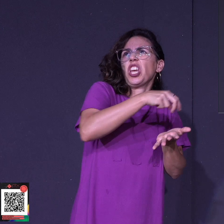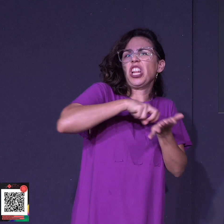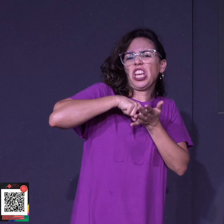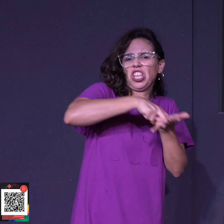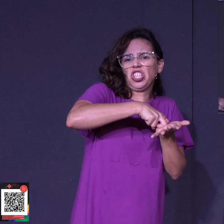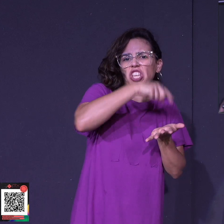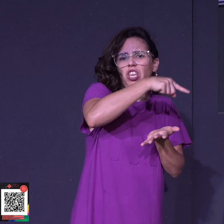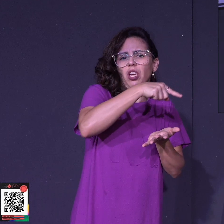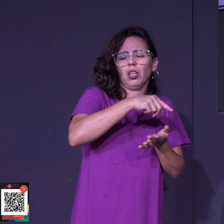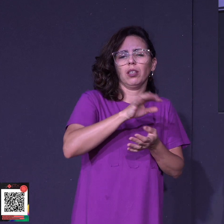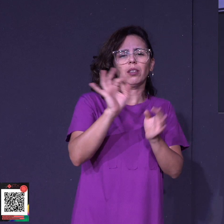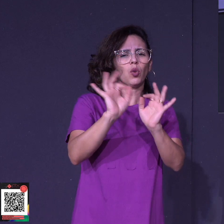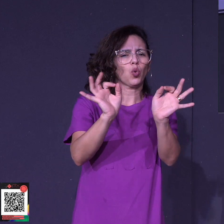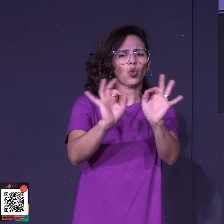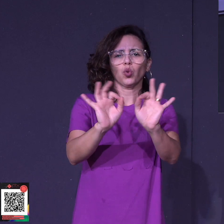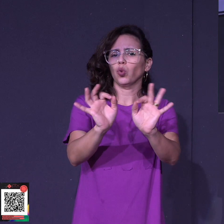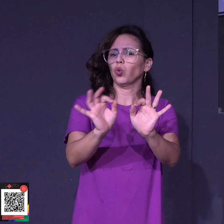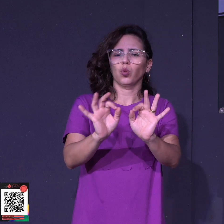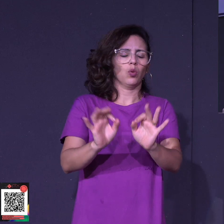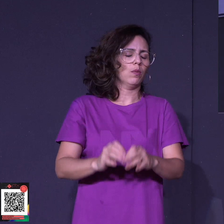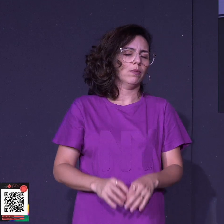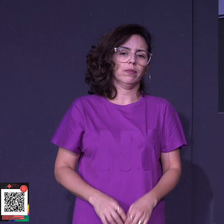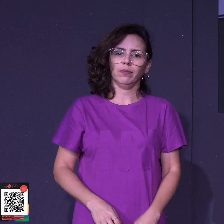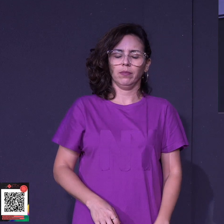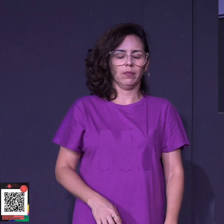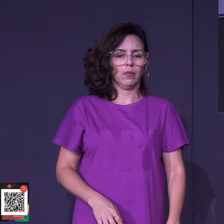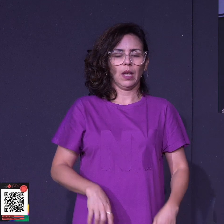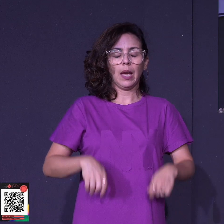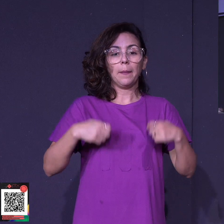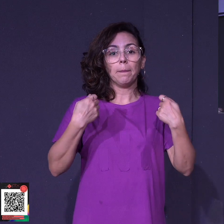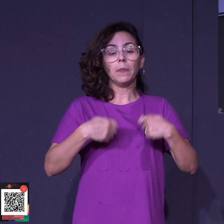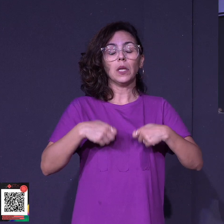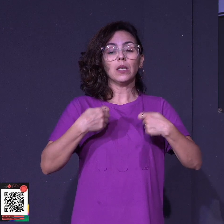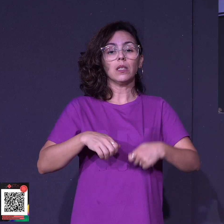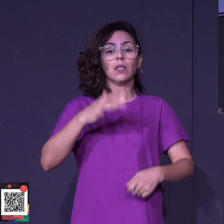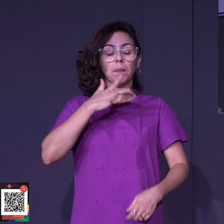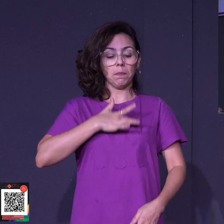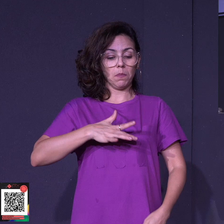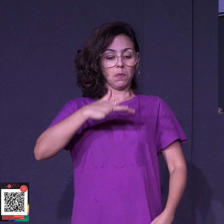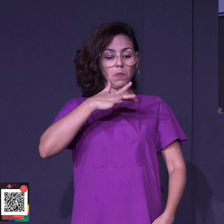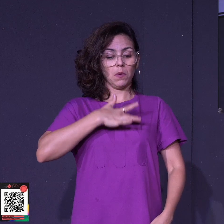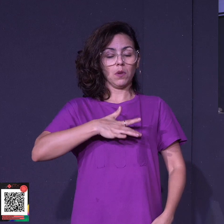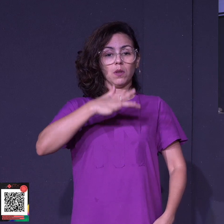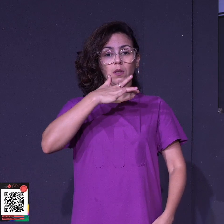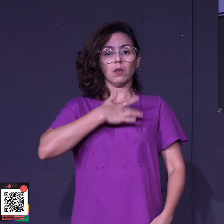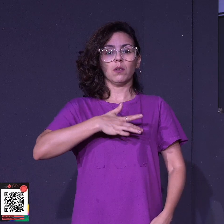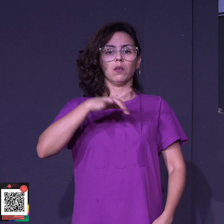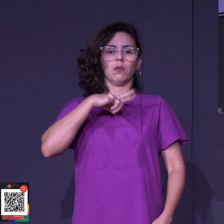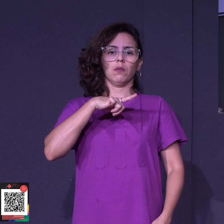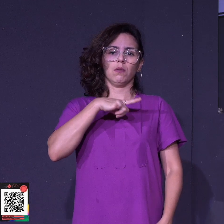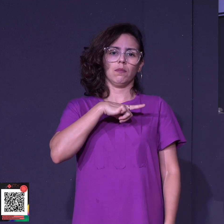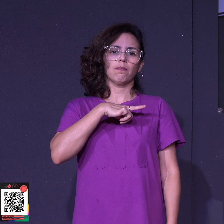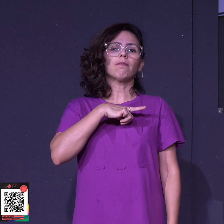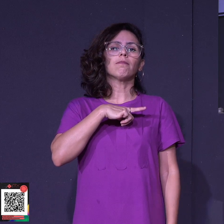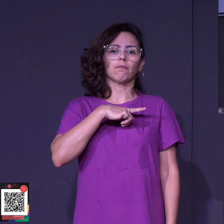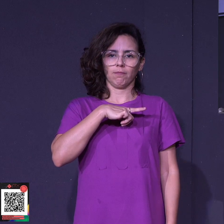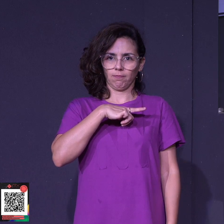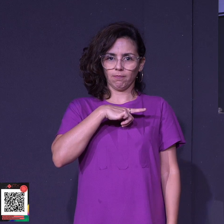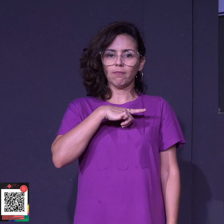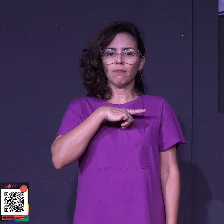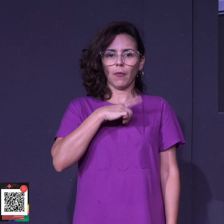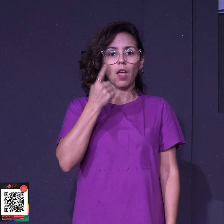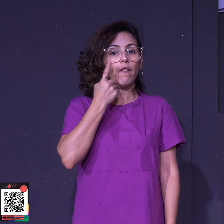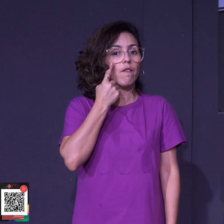igreja. Tenha misericórdia dele, Senhor, e tenha misericórdia da minha vida. Aí você ora a